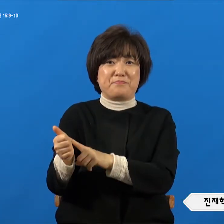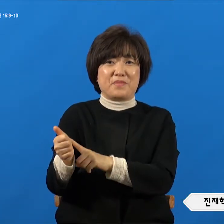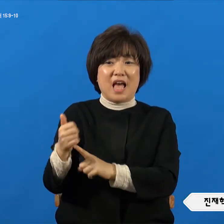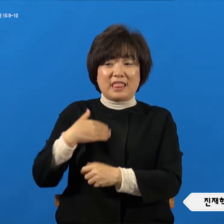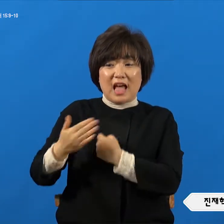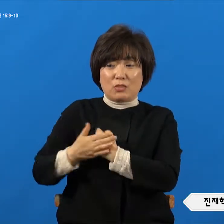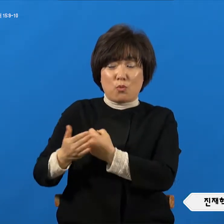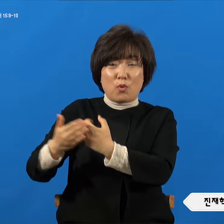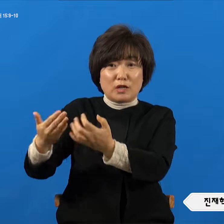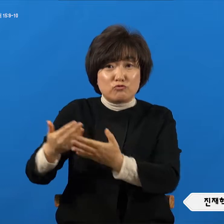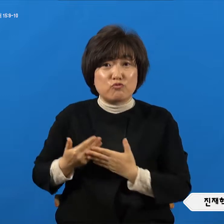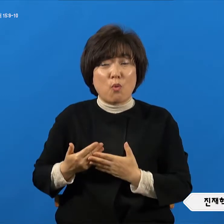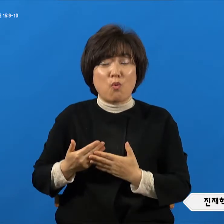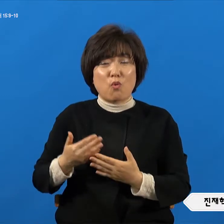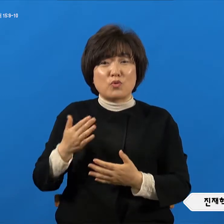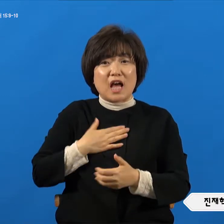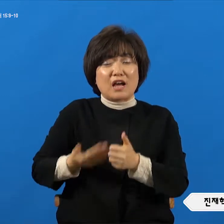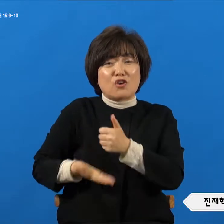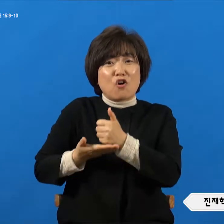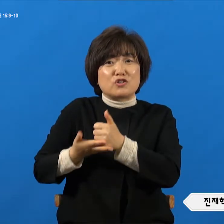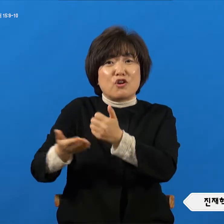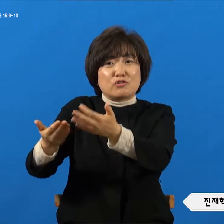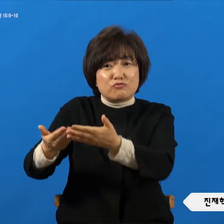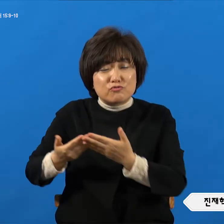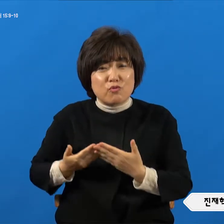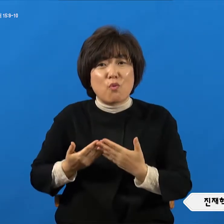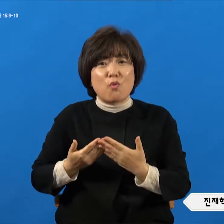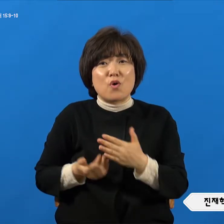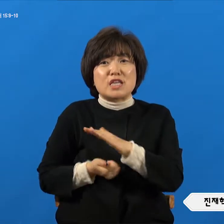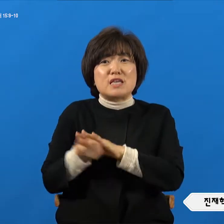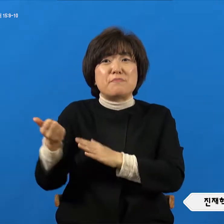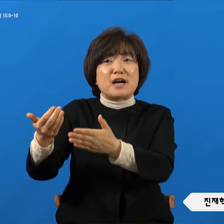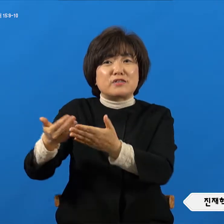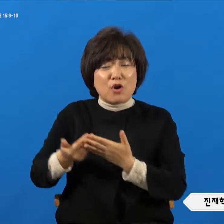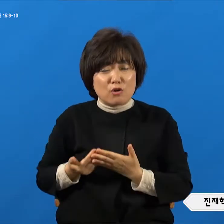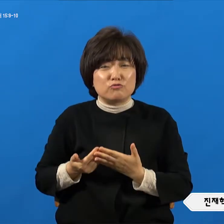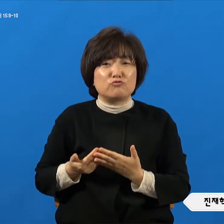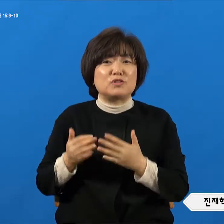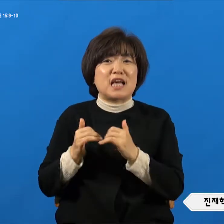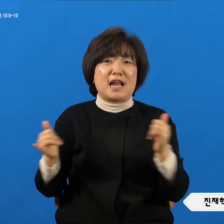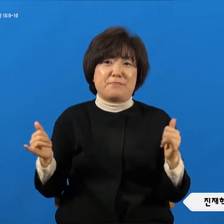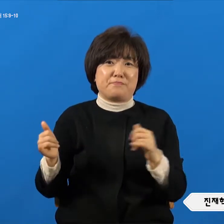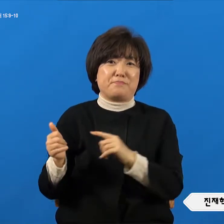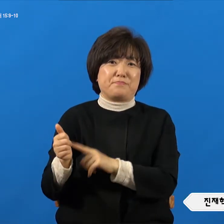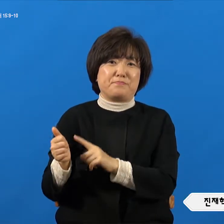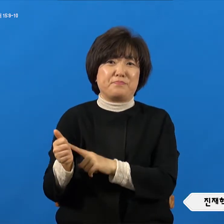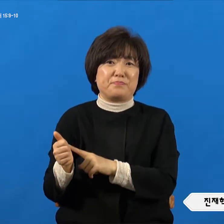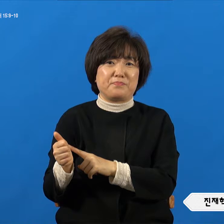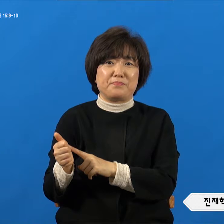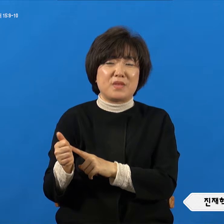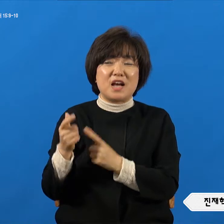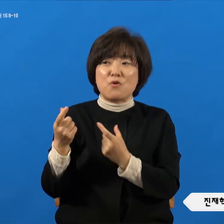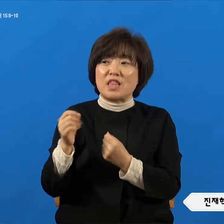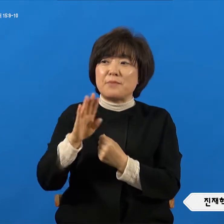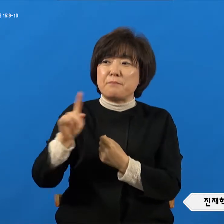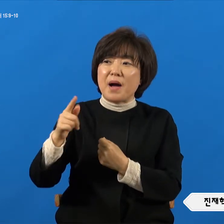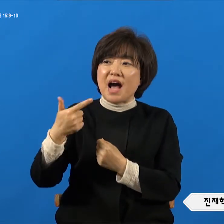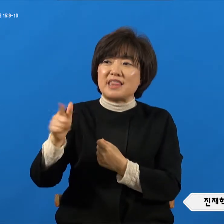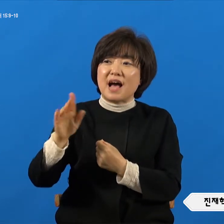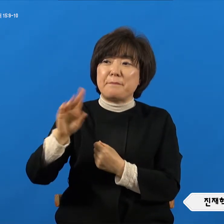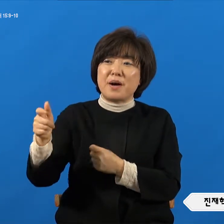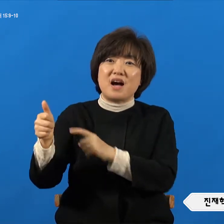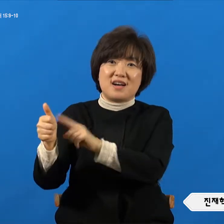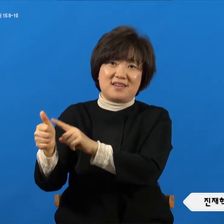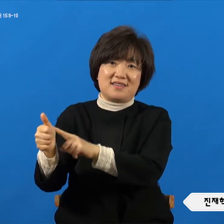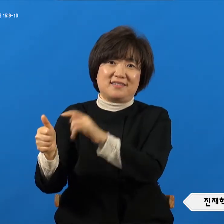우리를 도와주고 우리에게 격려가 되며 희망이 됐던 사람들, 그런 바나바가